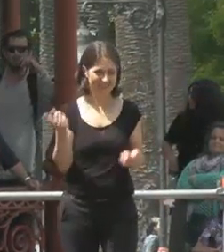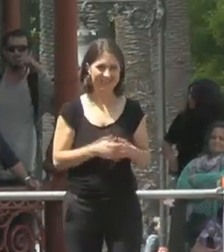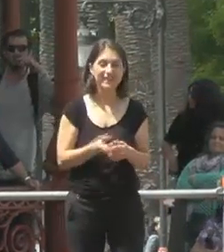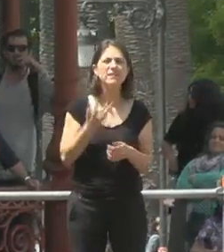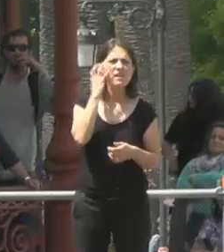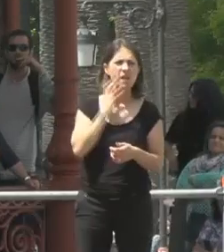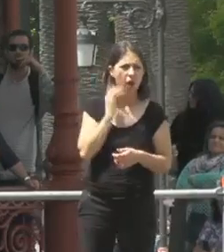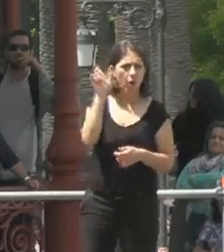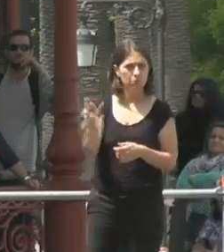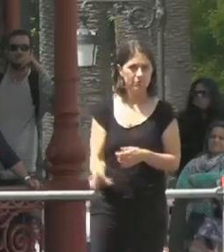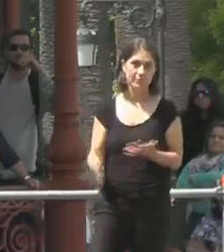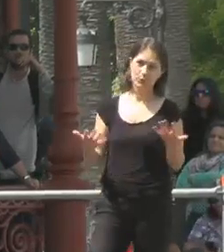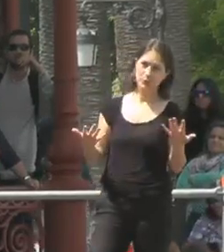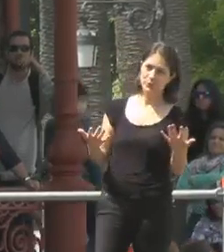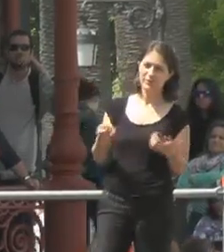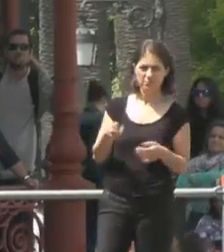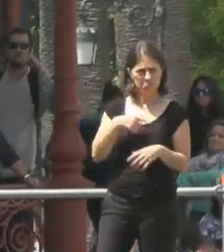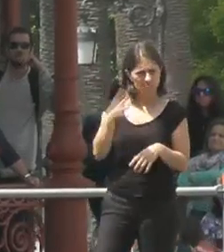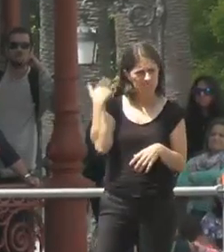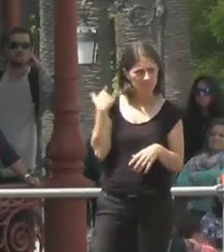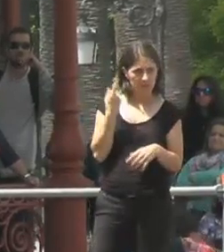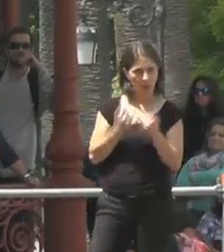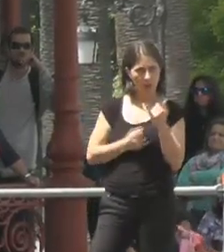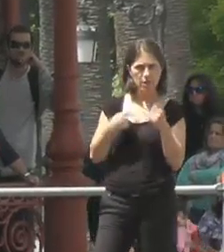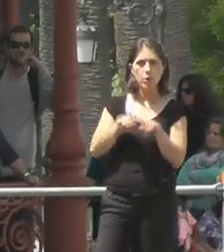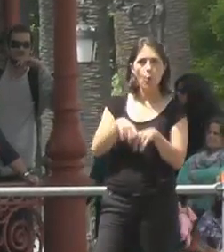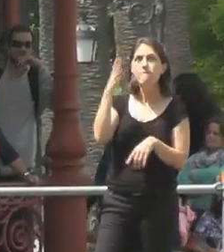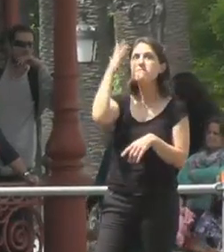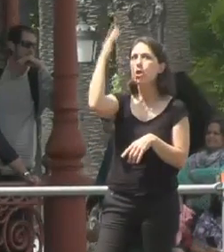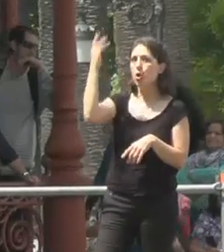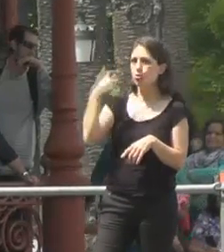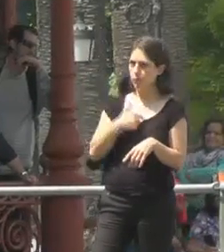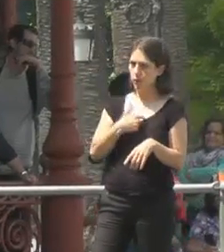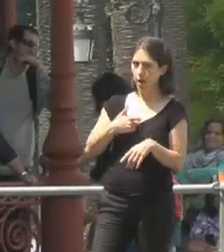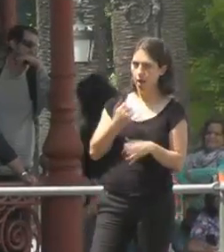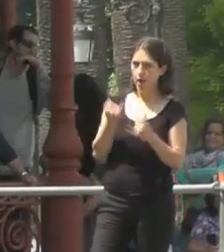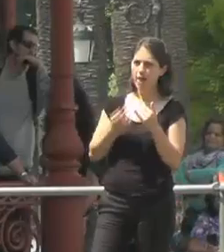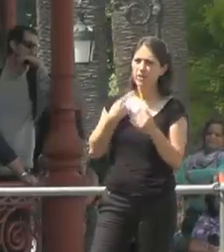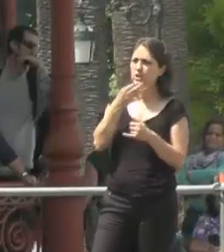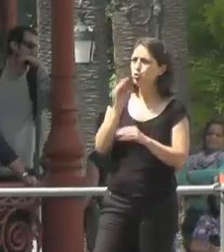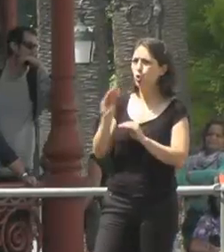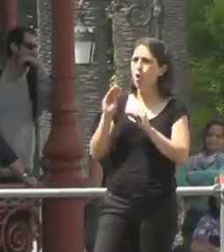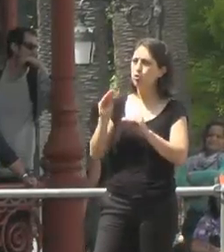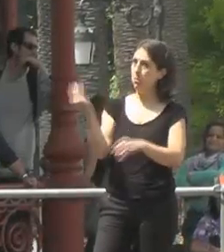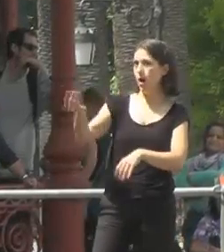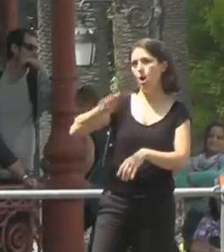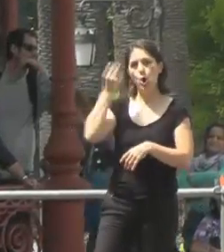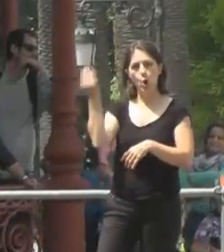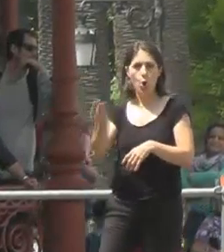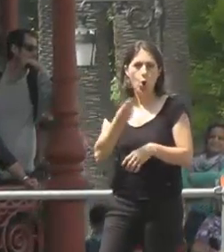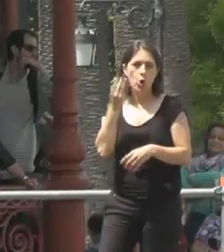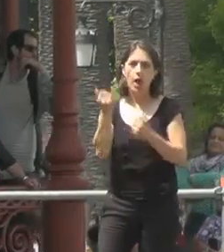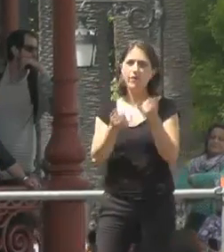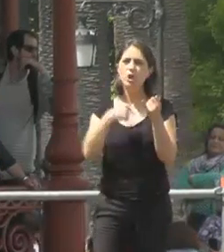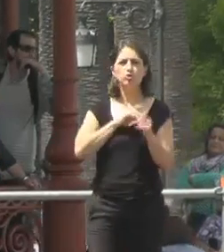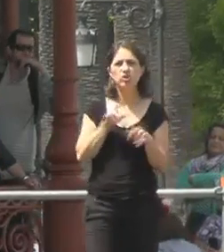Rajoy, bueno, lo habéis oído, últimamente se ha hecho filósofo, ¿eh? Ha sofisticado su discurso. Ahora, aparte de decir que